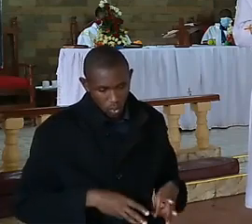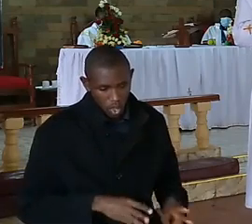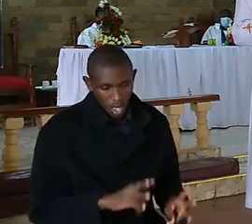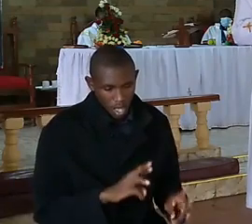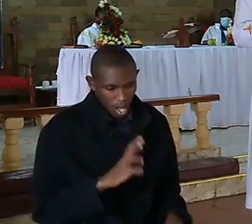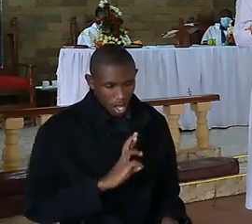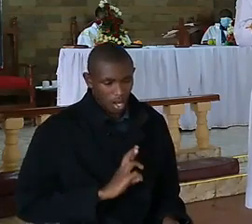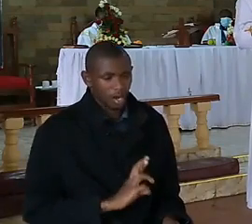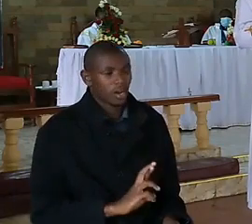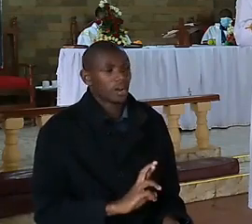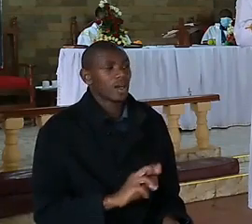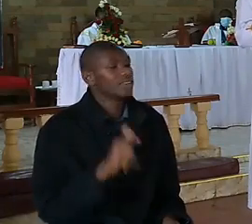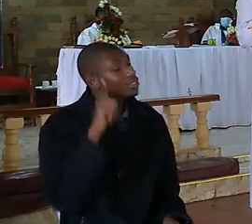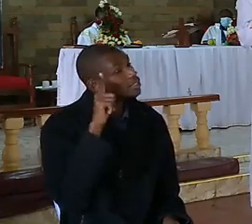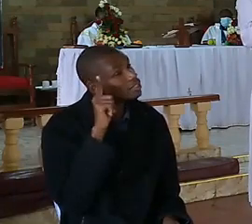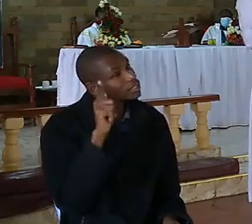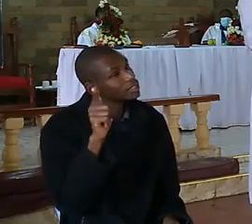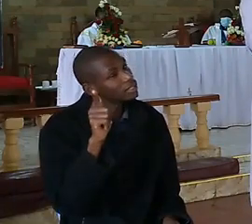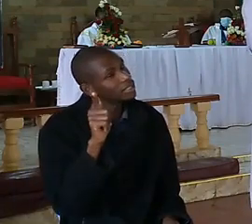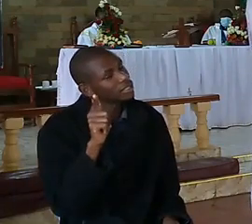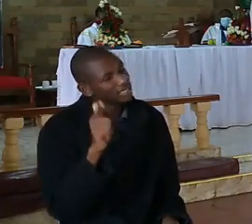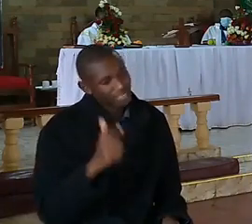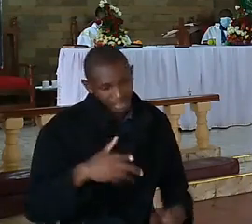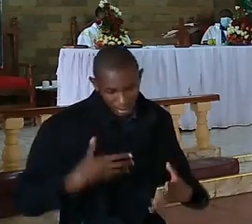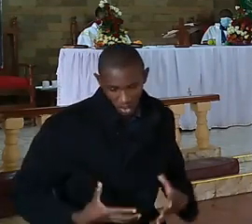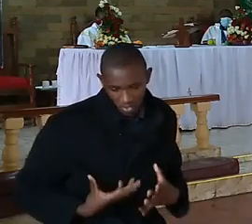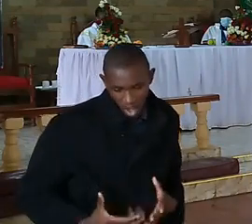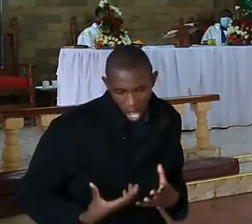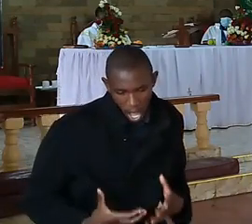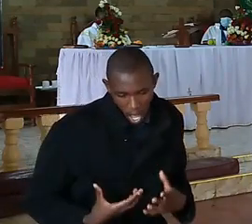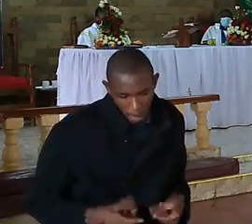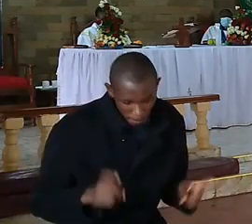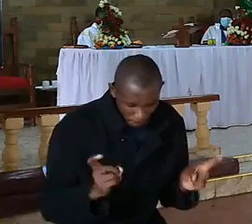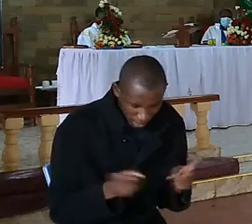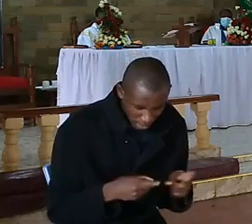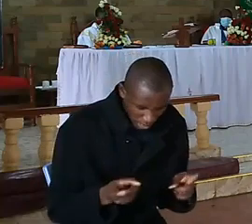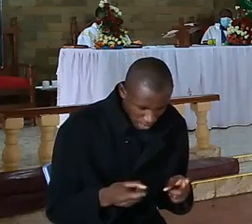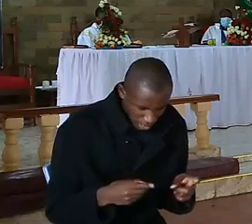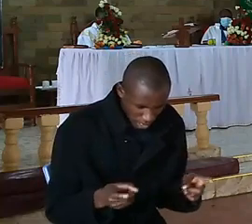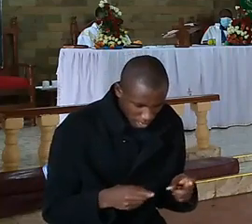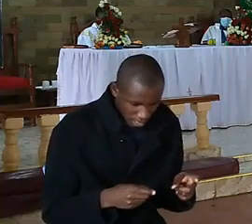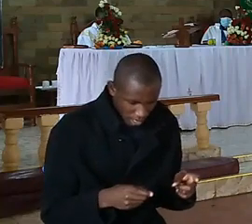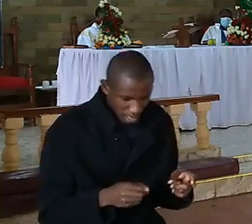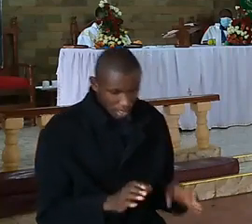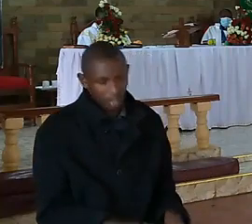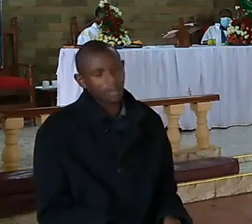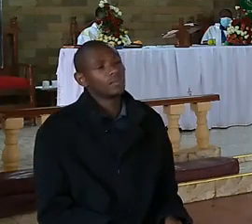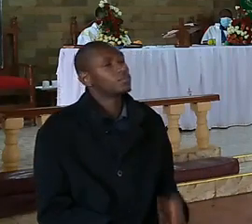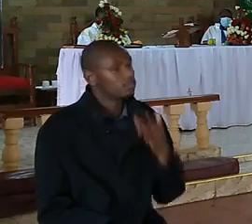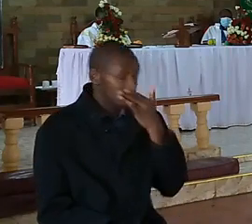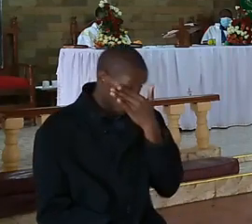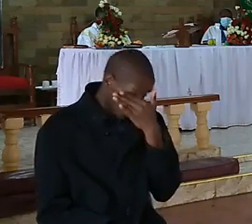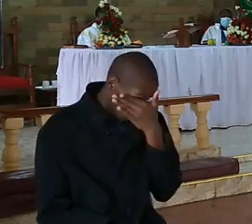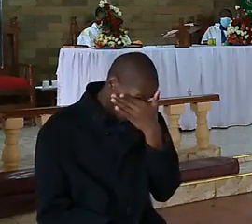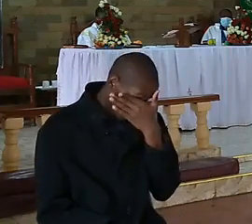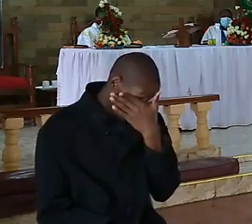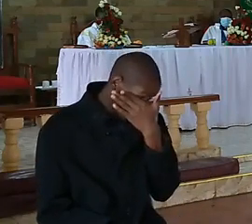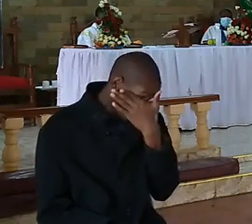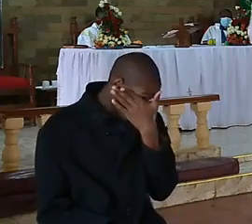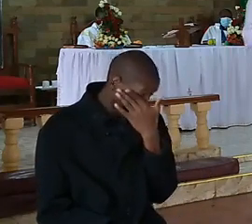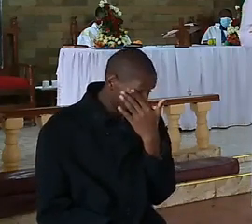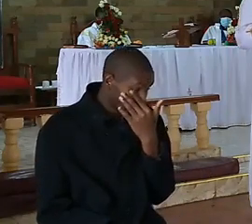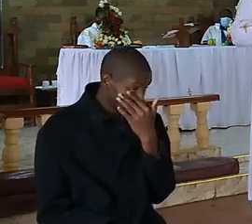kira na kaigua ati ni ara strain ni ara ngangana maundu ni maraga gukinyanira tukagie na ihinda ria